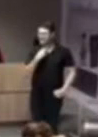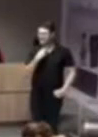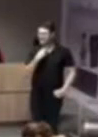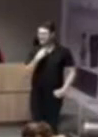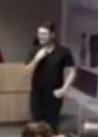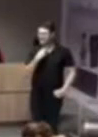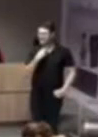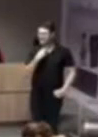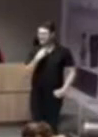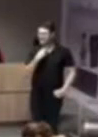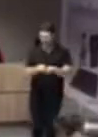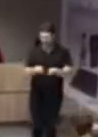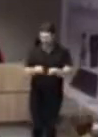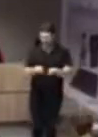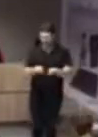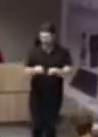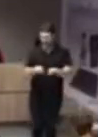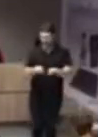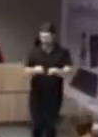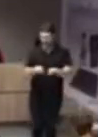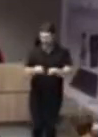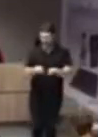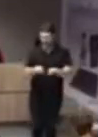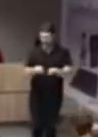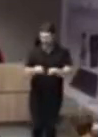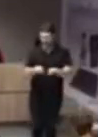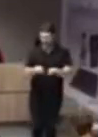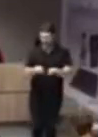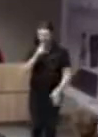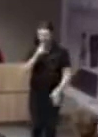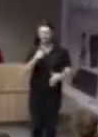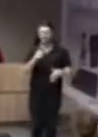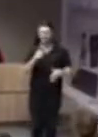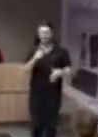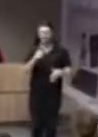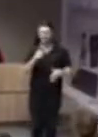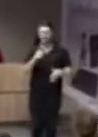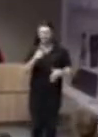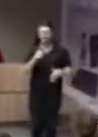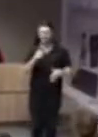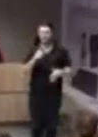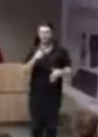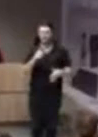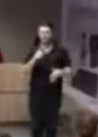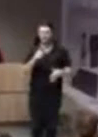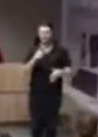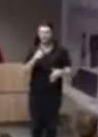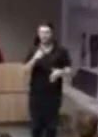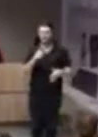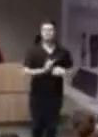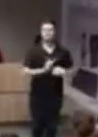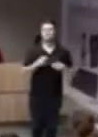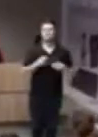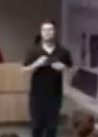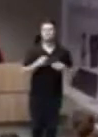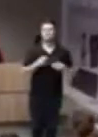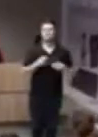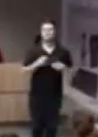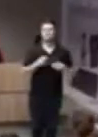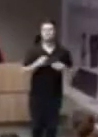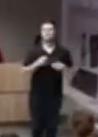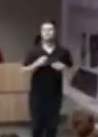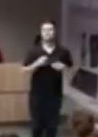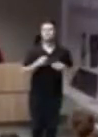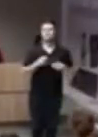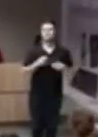do uso de roupas largas por mulheres transexuais, a fim de minimizar as diferenças, denotando a inadequação das ações